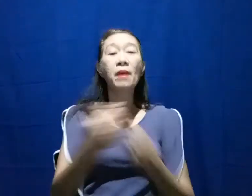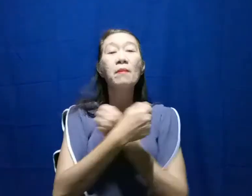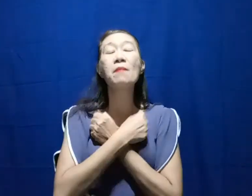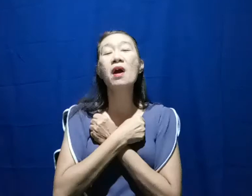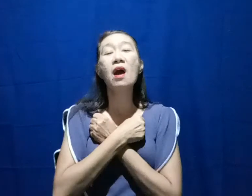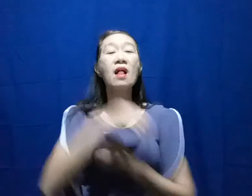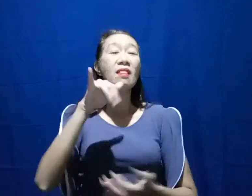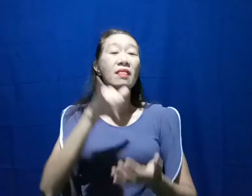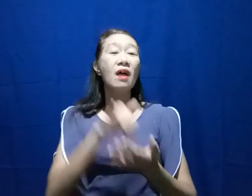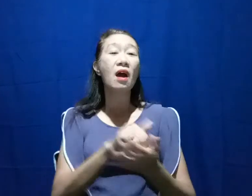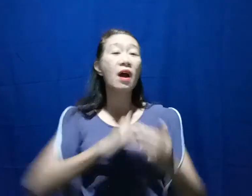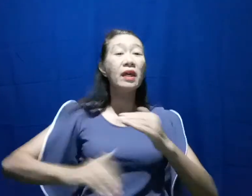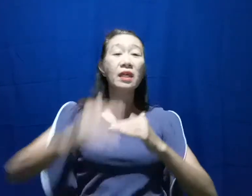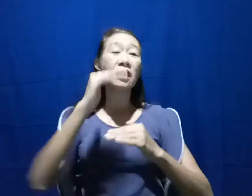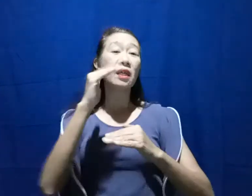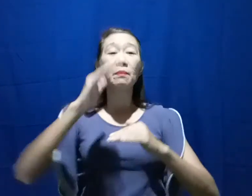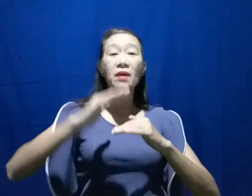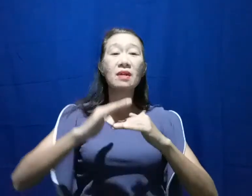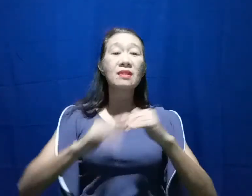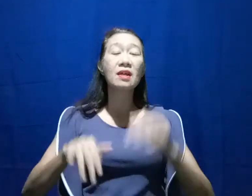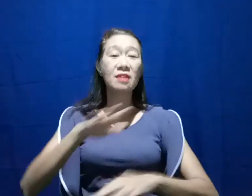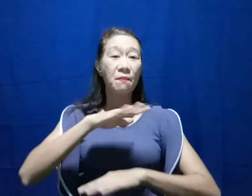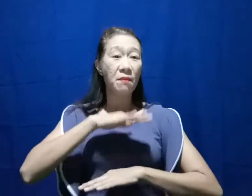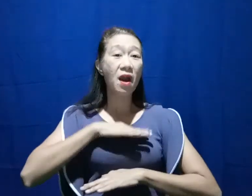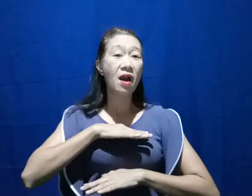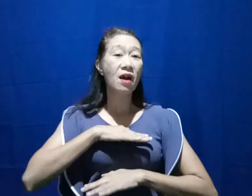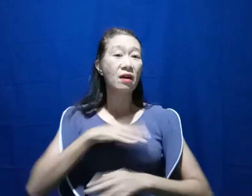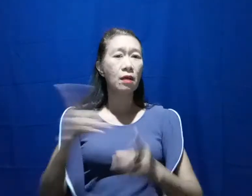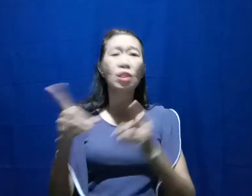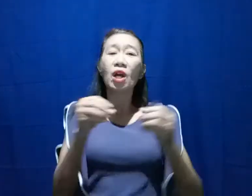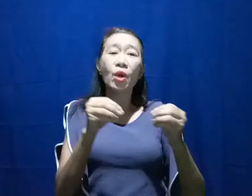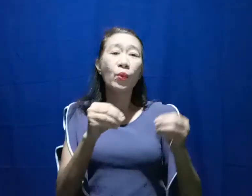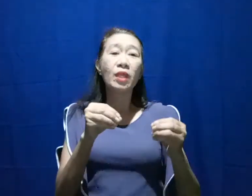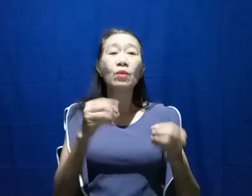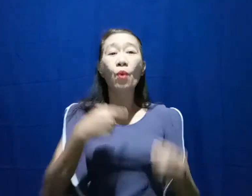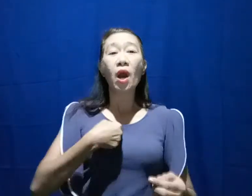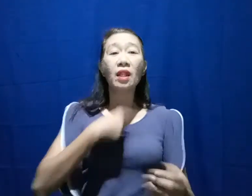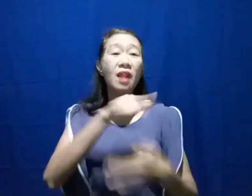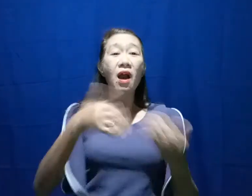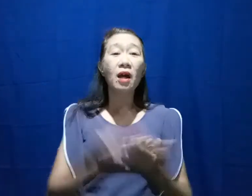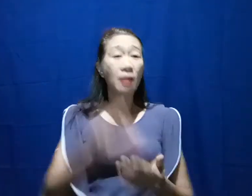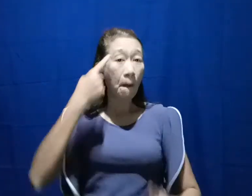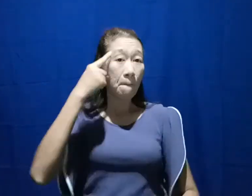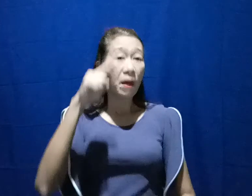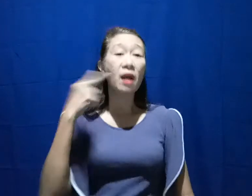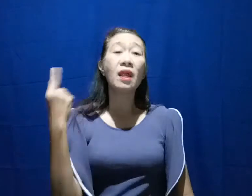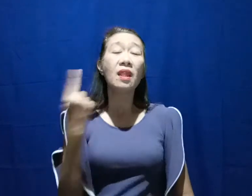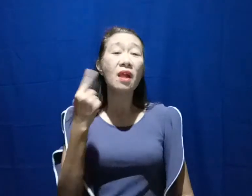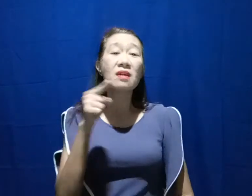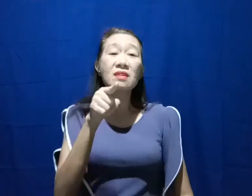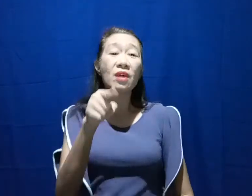pagmamahal na, huwag kita sa sapat Mayro'ng pangarap, pagmamahal na,'yo,